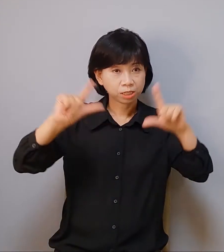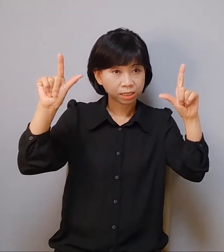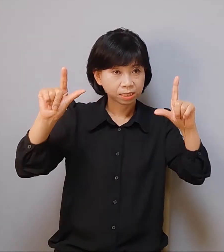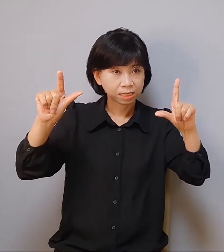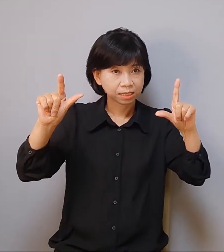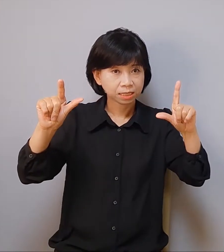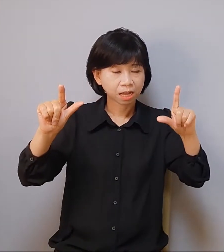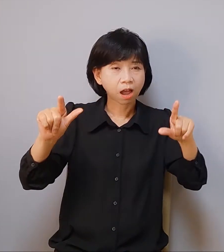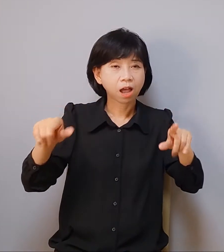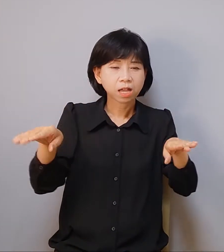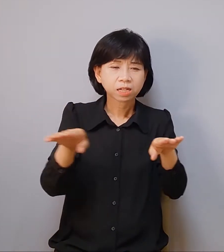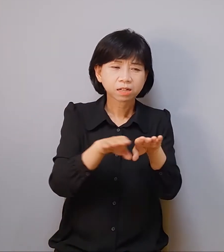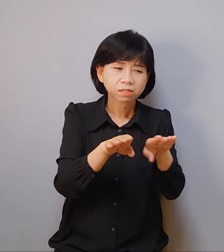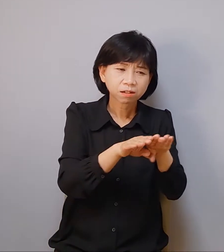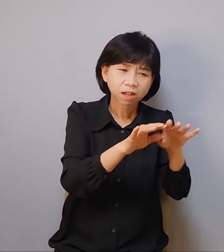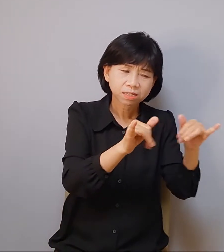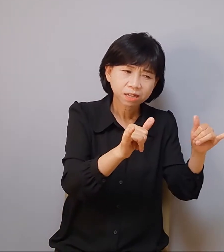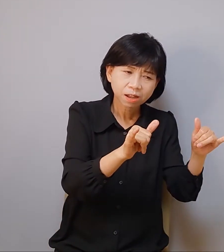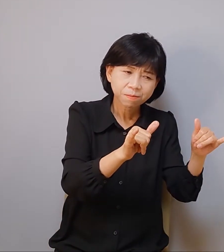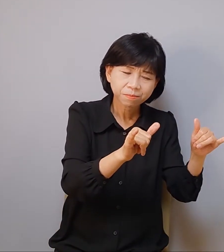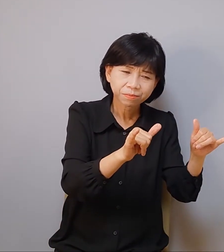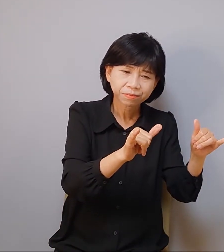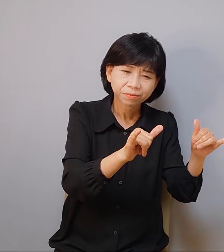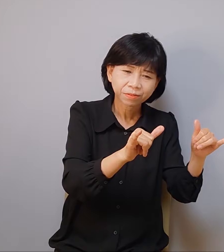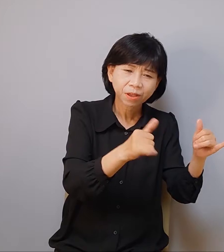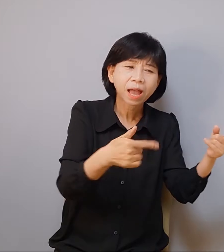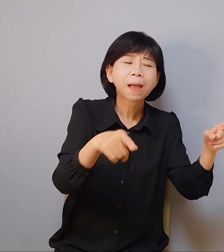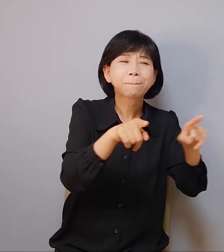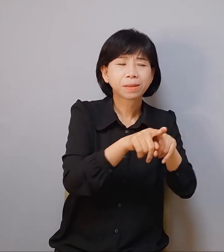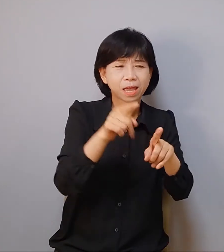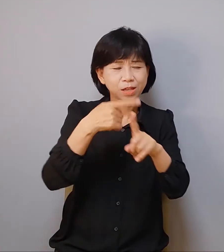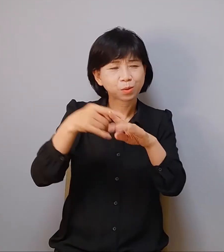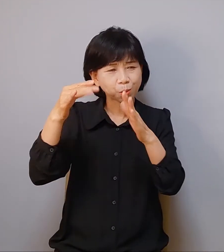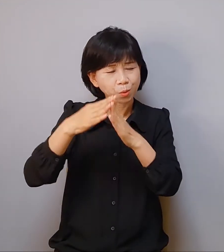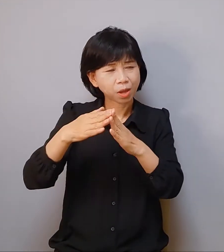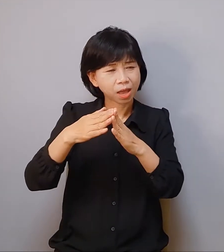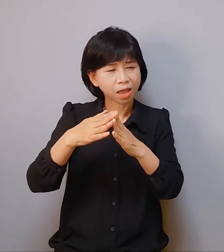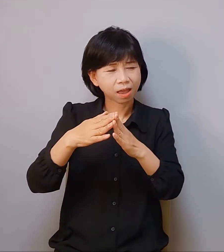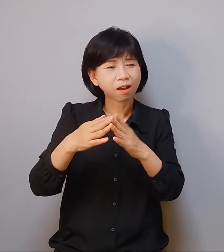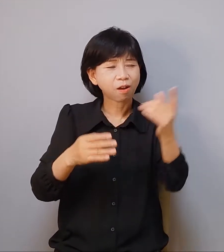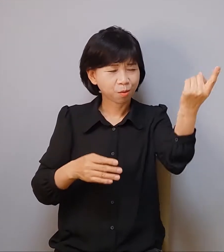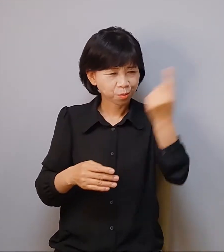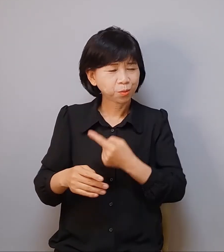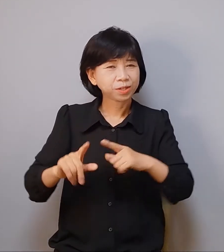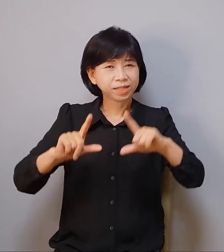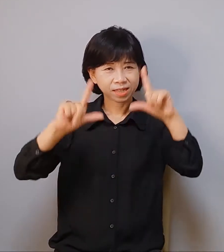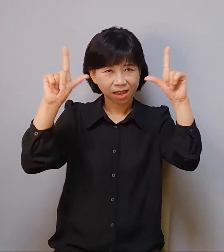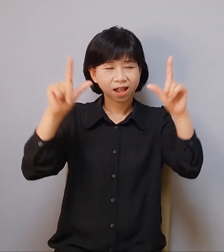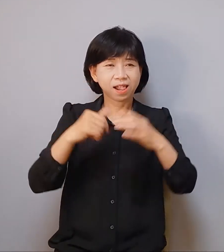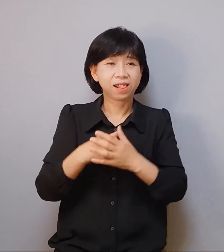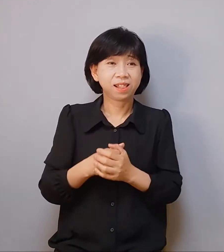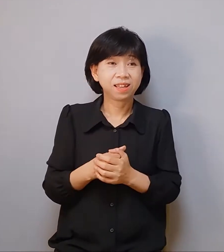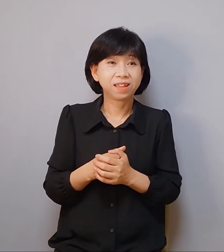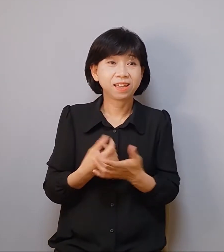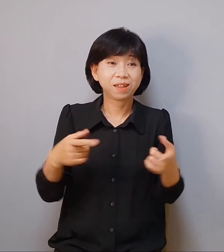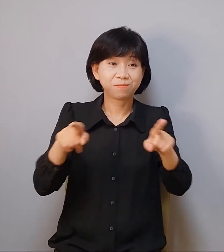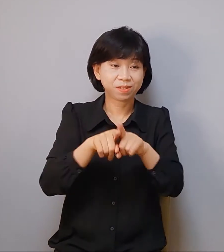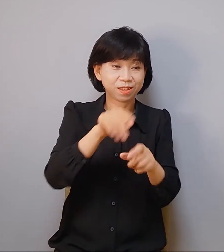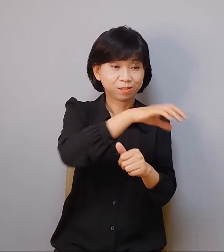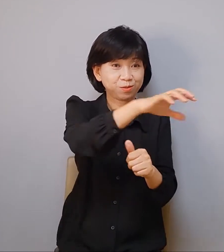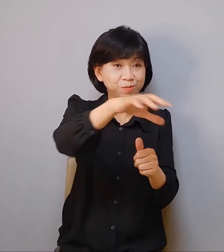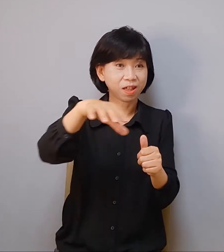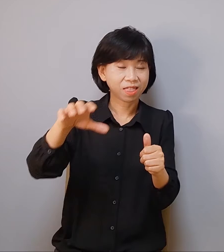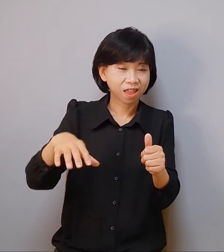분들도 함께 나오는 날, 6월 첫 번째 주일, 6월 5일입니다. 그래서 우리 사랑방이나 또 우리 주변에